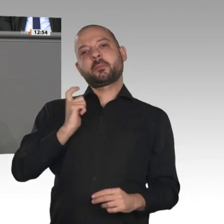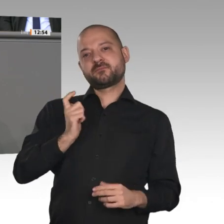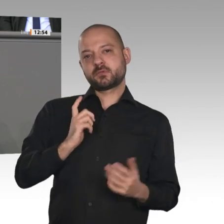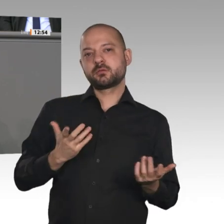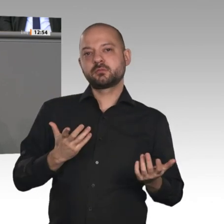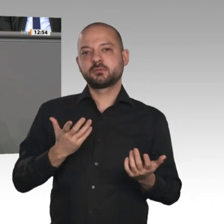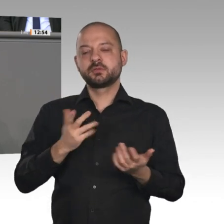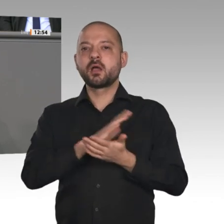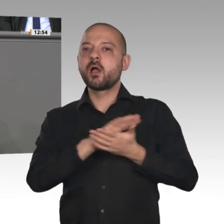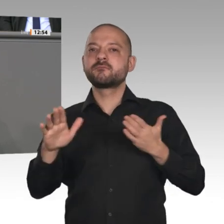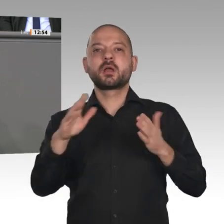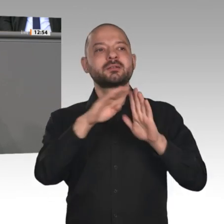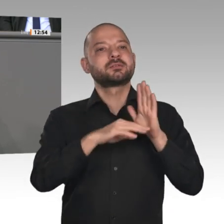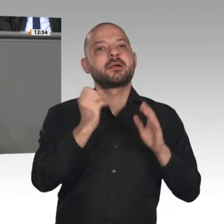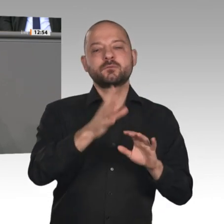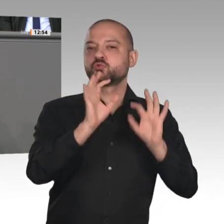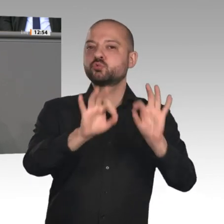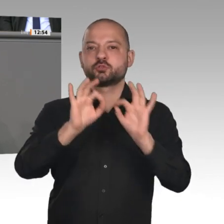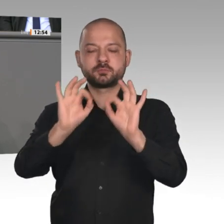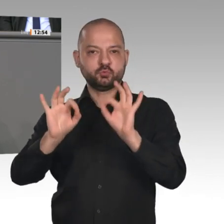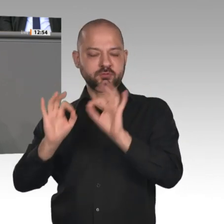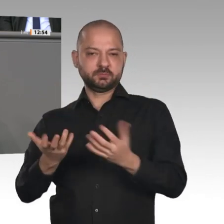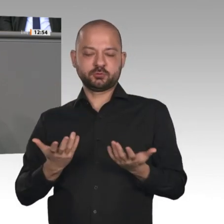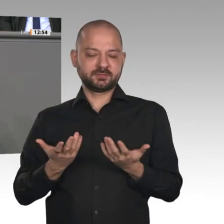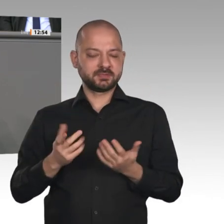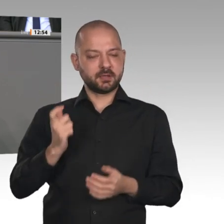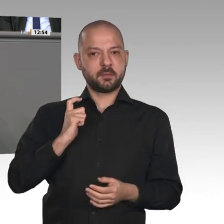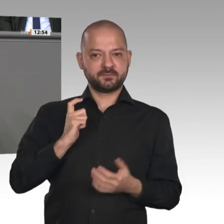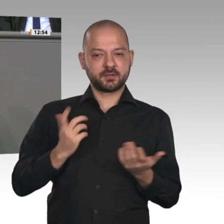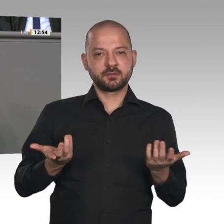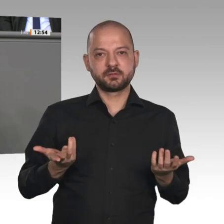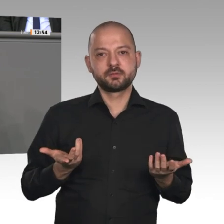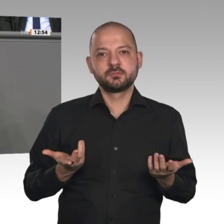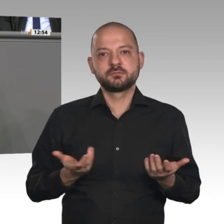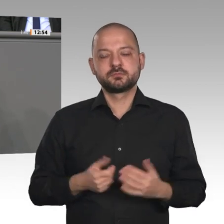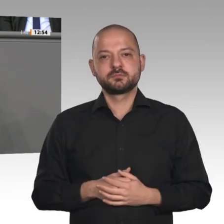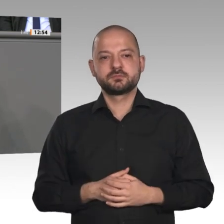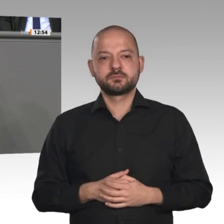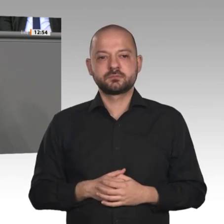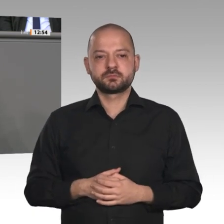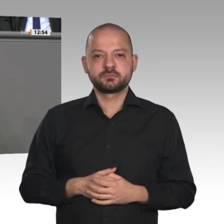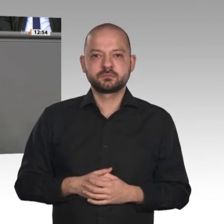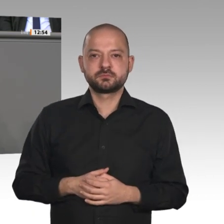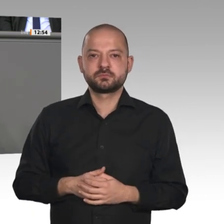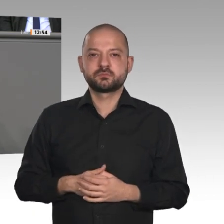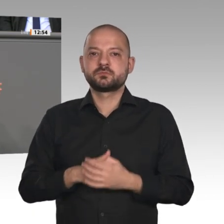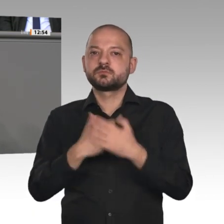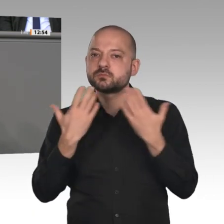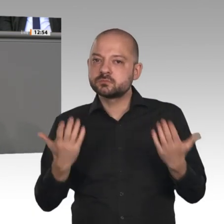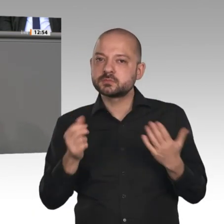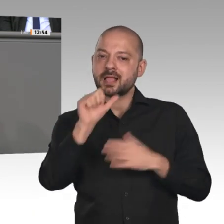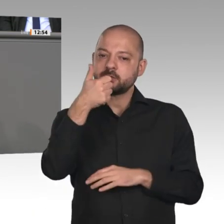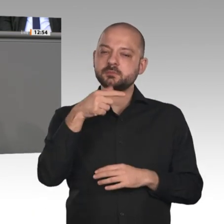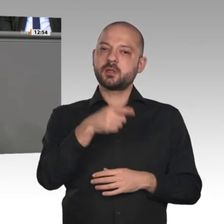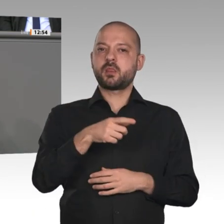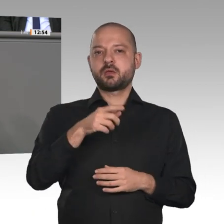dann schauen, was gesetzgeberisch möglich ist. Aber ich danke ausdrücklich, ich finde, das ist geboten bei dieser Debatte, nicht nur dem Koalitionspartner, sondern auch den